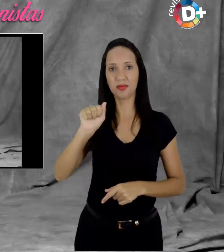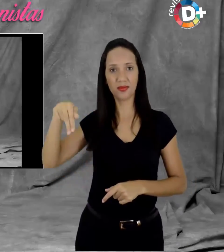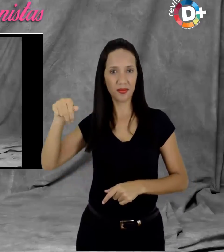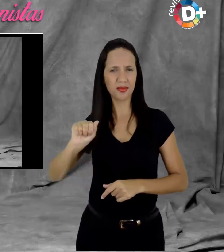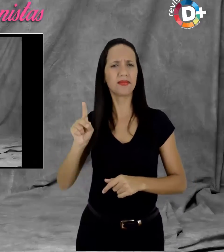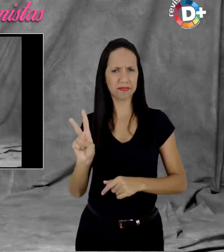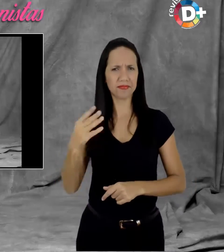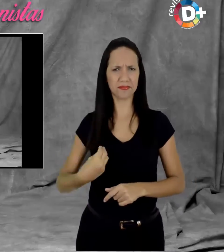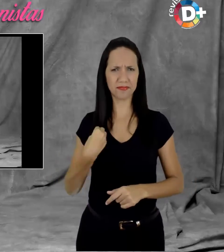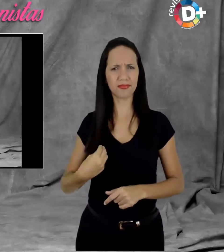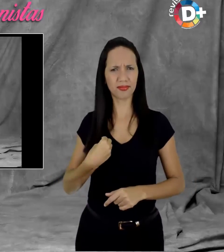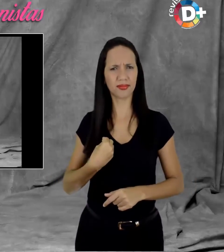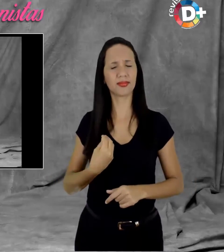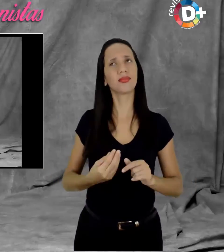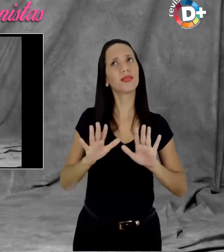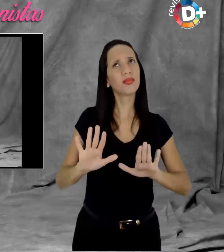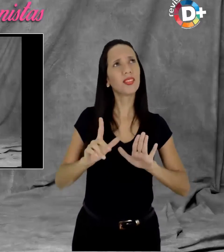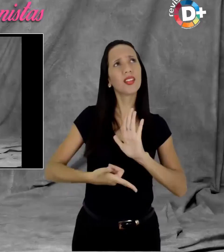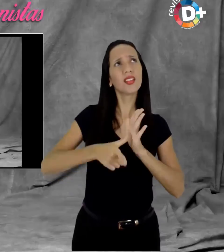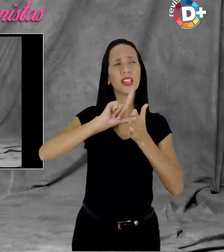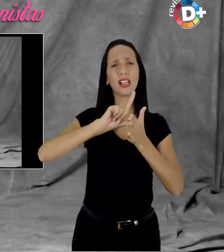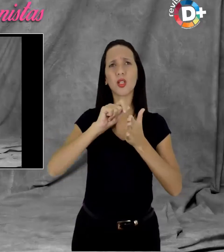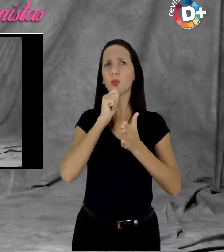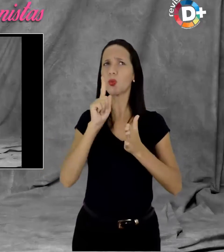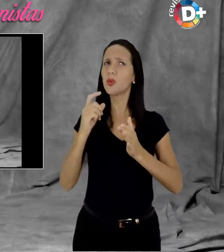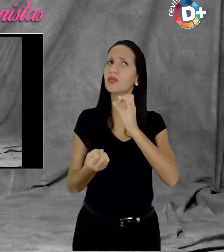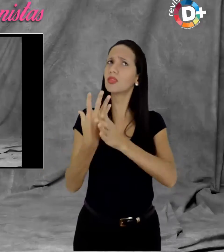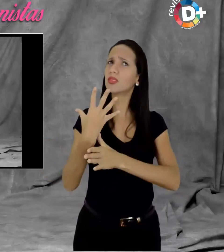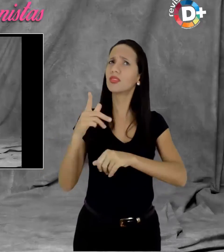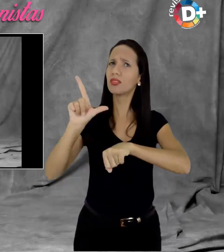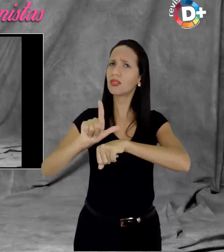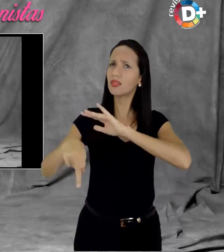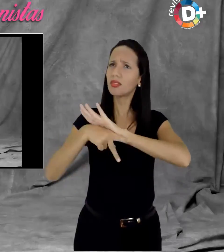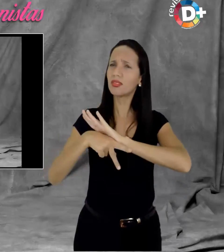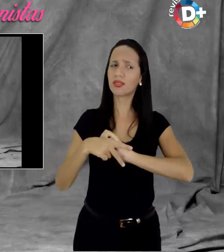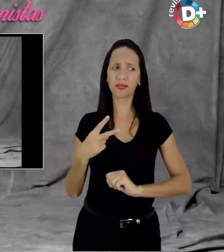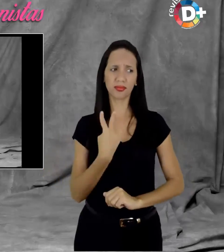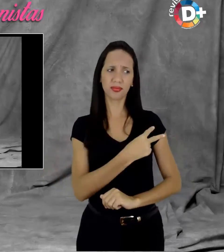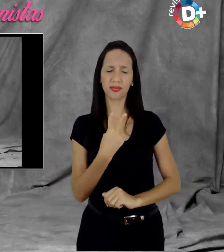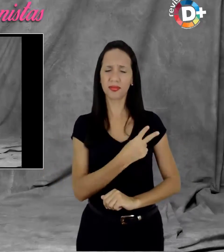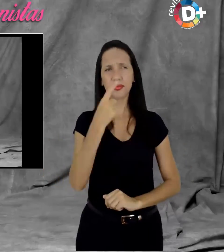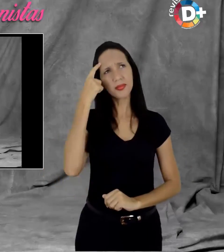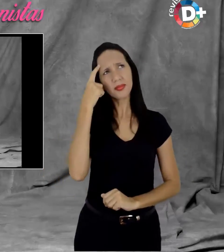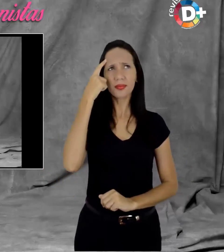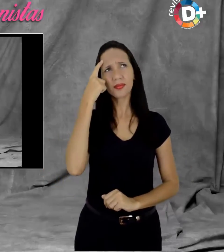Antes de se tornarem donas do próprio nariz, ambas pensavam em seguir carreira artística.